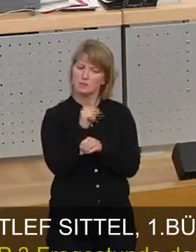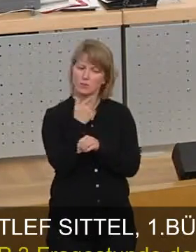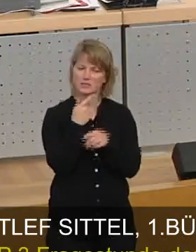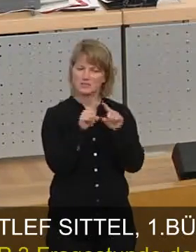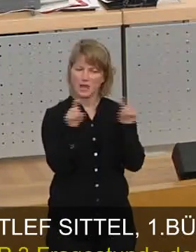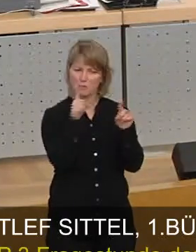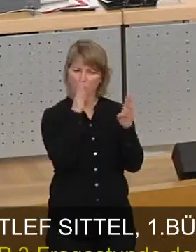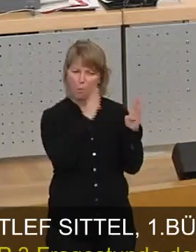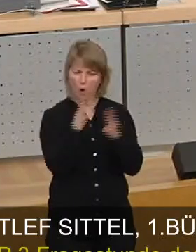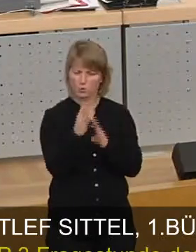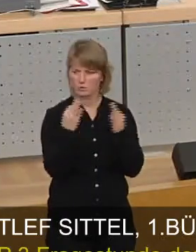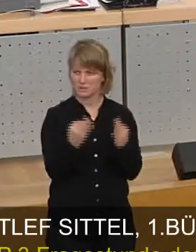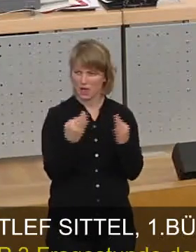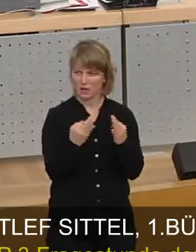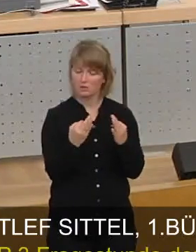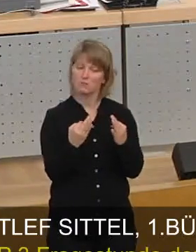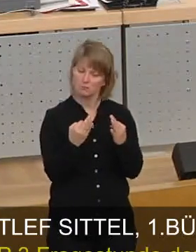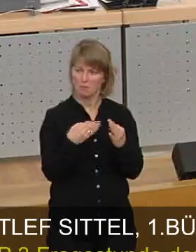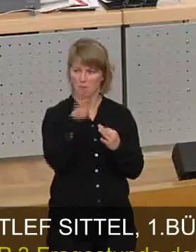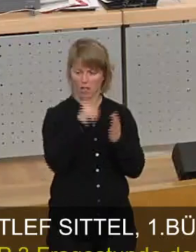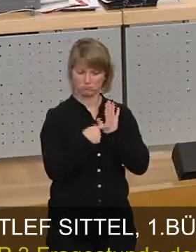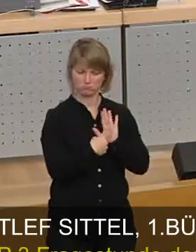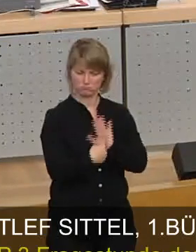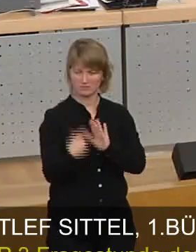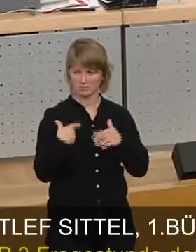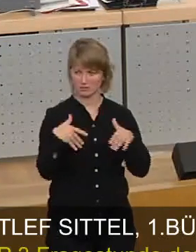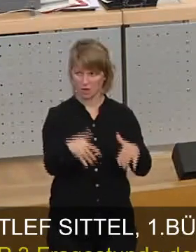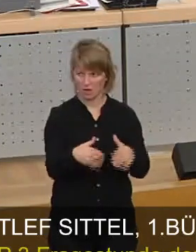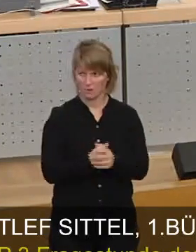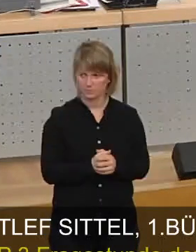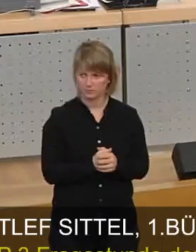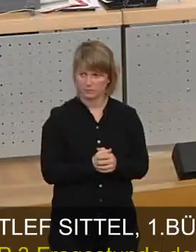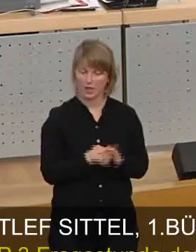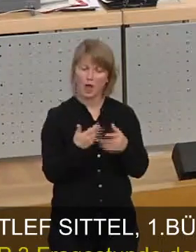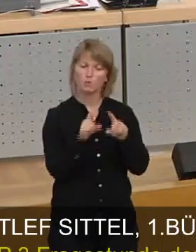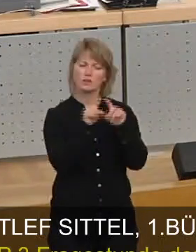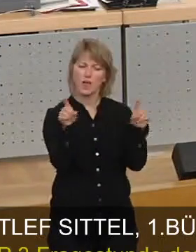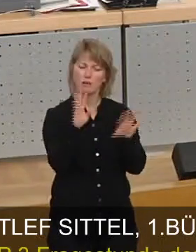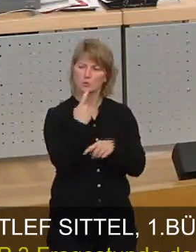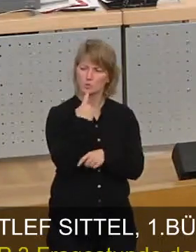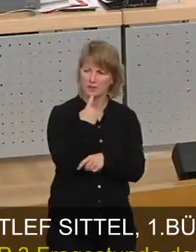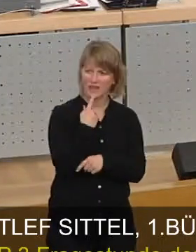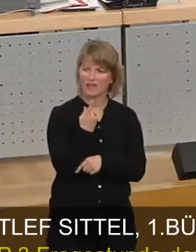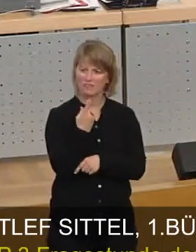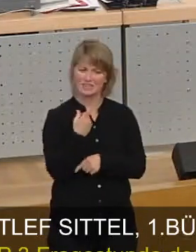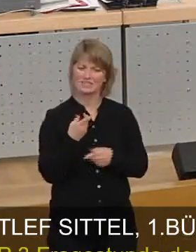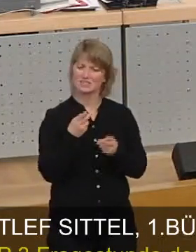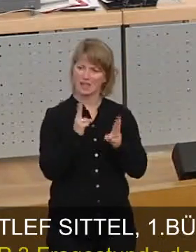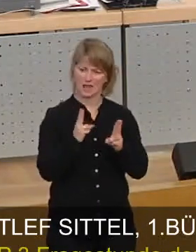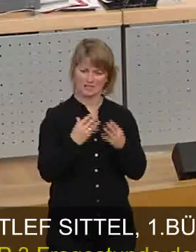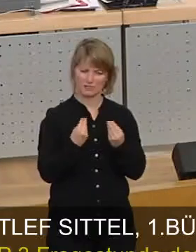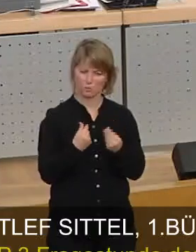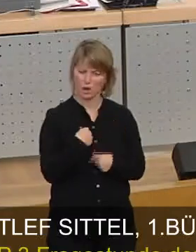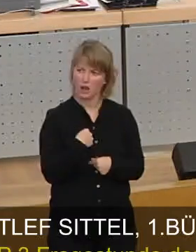Ordnungsangelegenheiten, wir eine stärkere Präsenz zeigen können und dass wir insbesondere bei dem Thema subjektives Sicherheitsgefühl durch die Präsenz